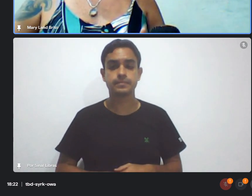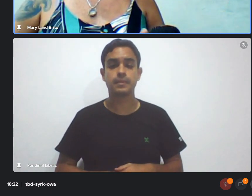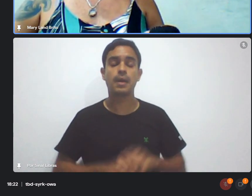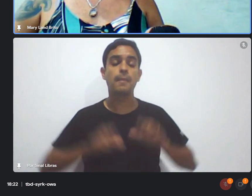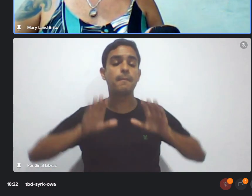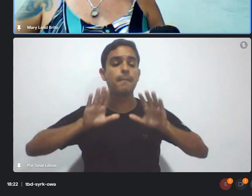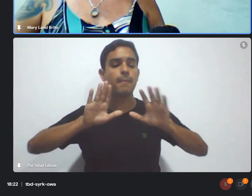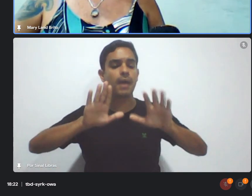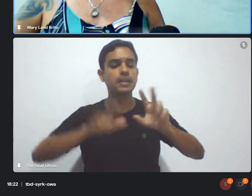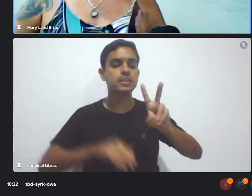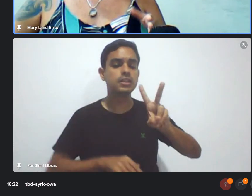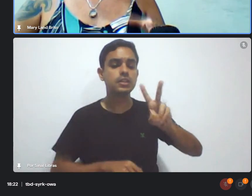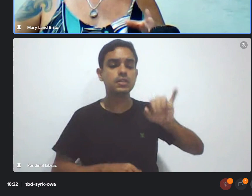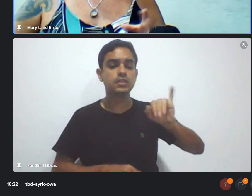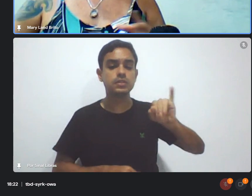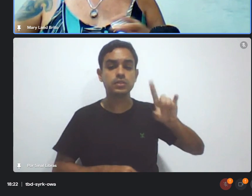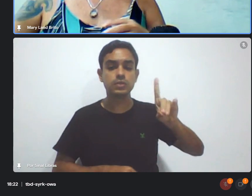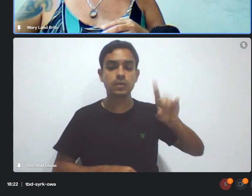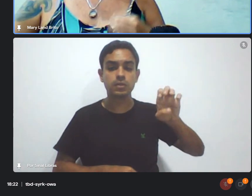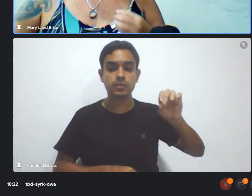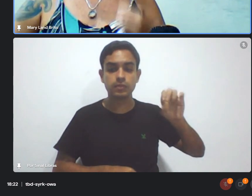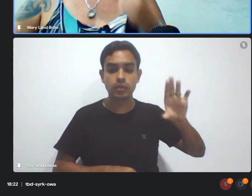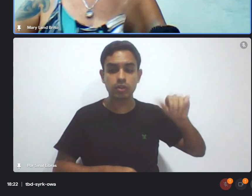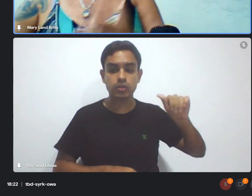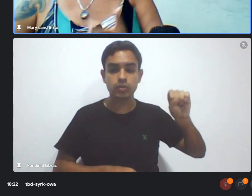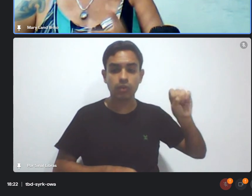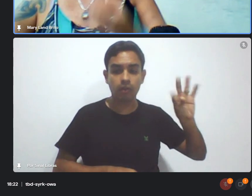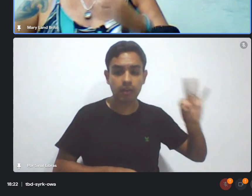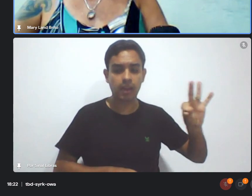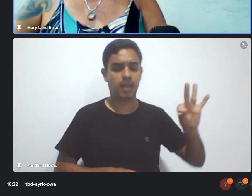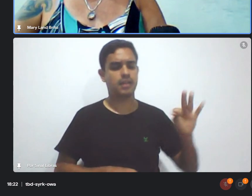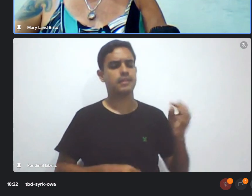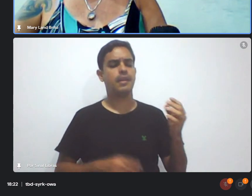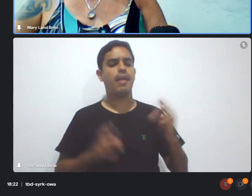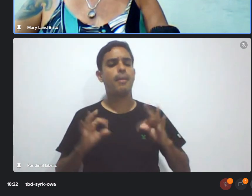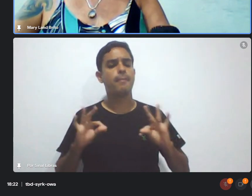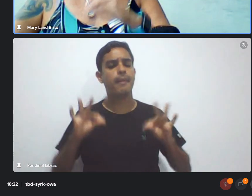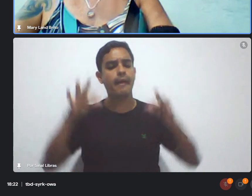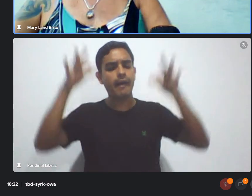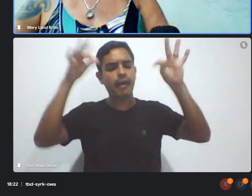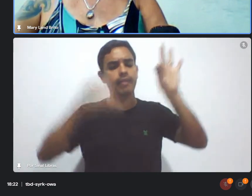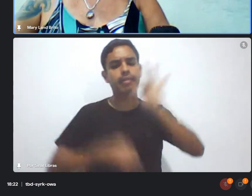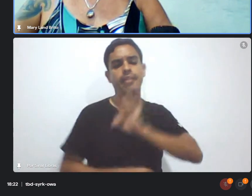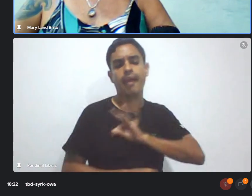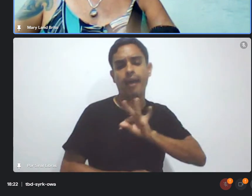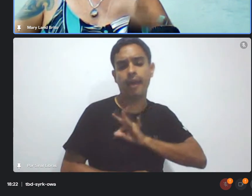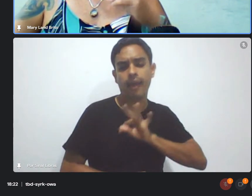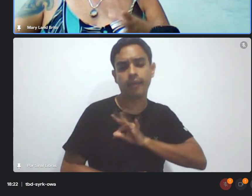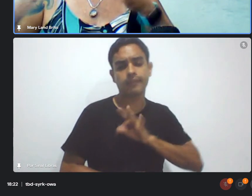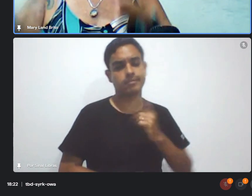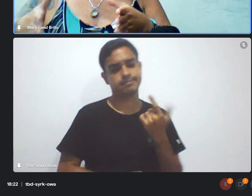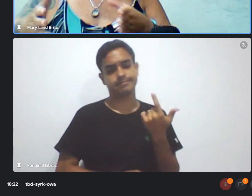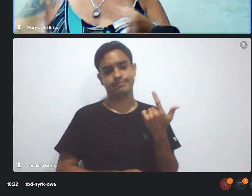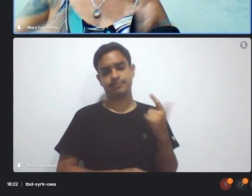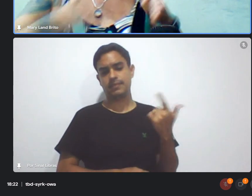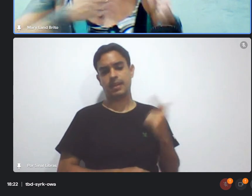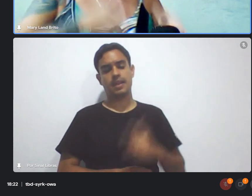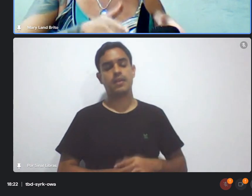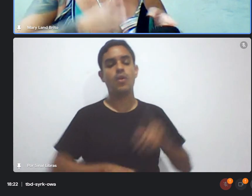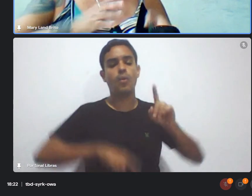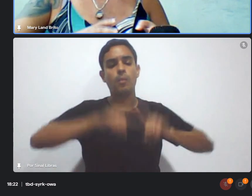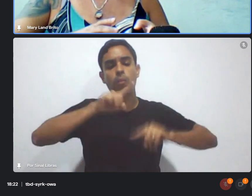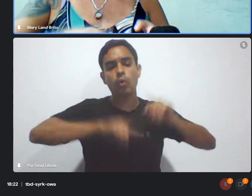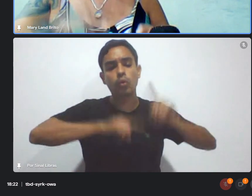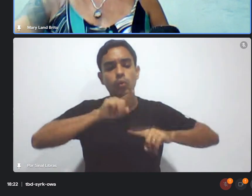normalmente, o videocast não tem esses recursos, que são os recursos técnicos e estéticos que transformam esse produto em